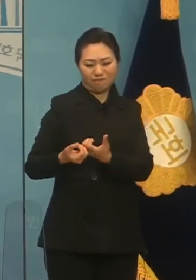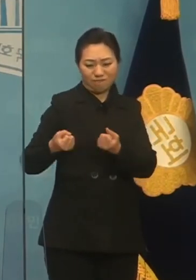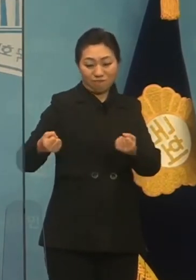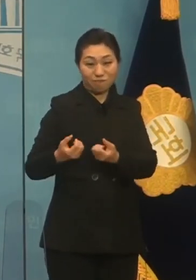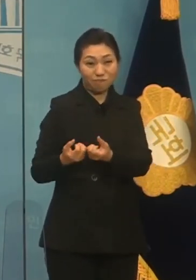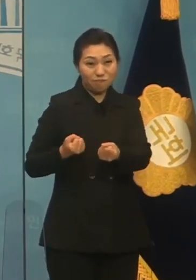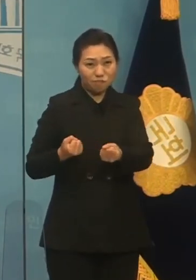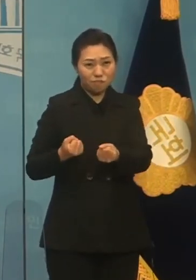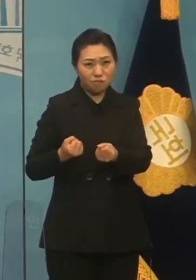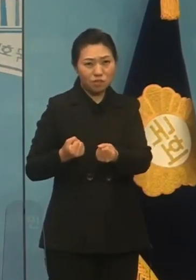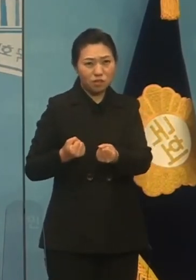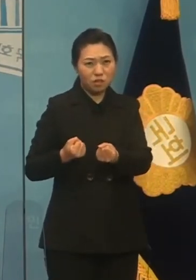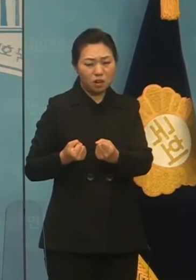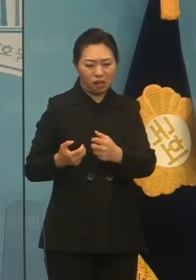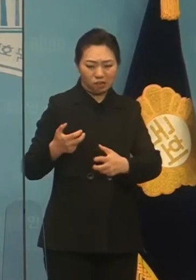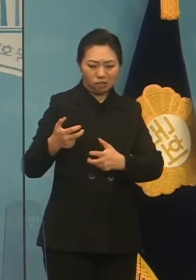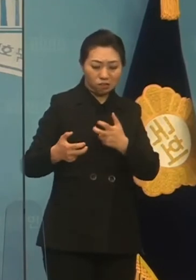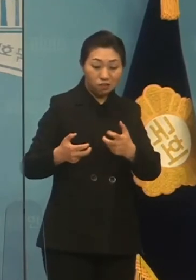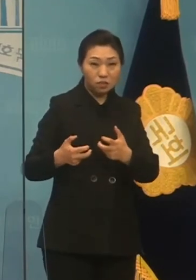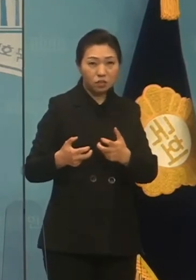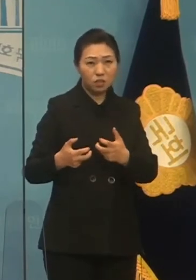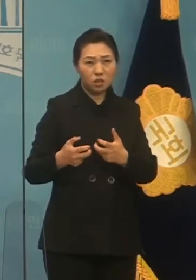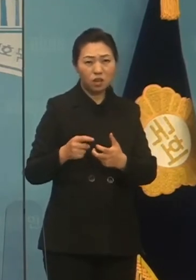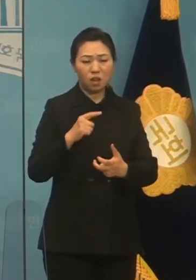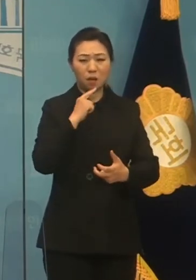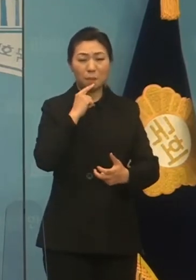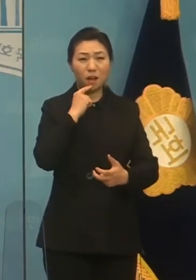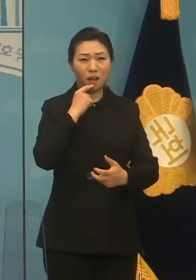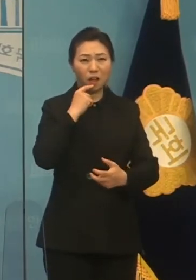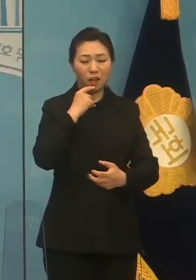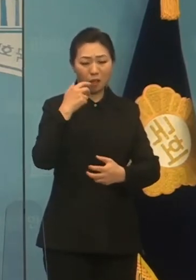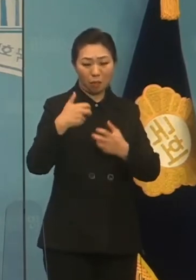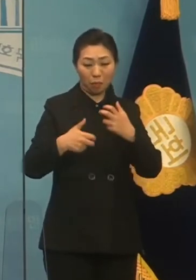이관계가 가장 피나한 일입니까?